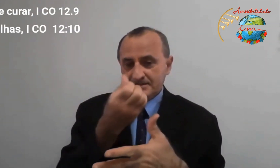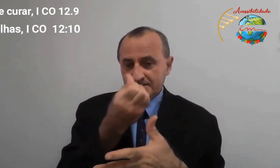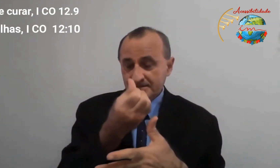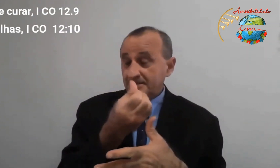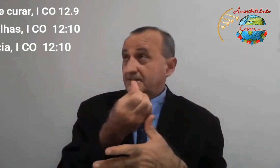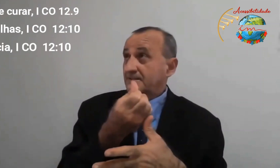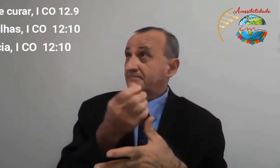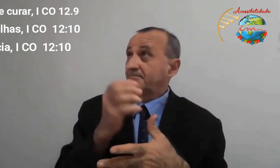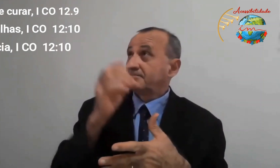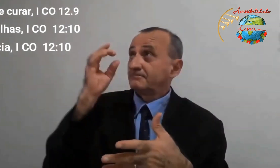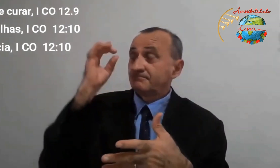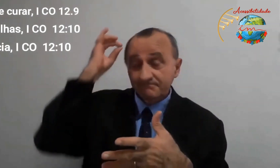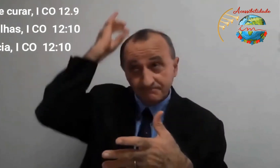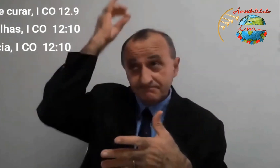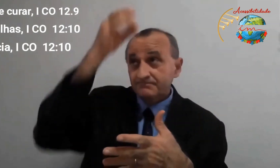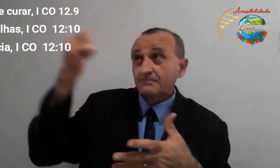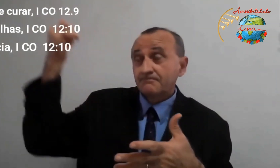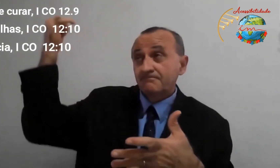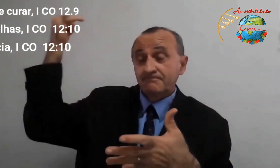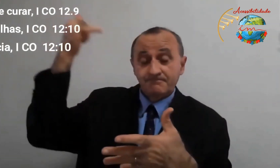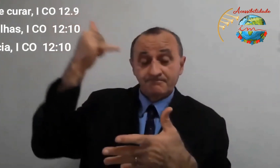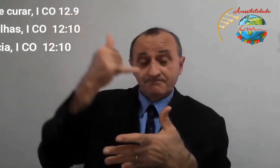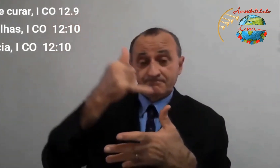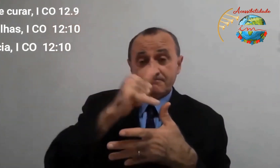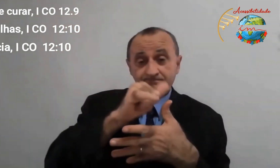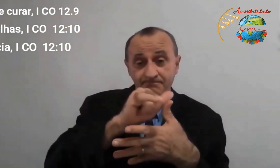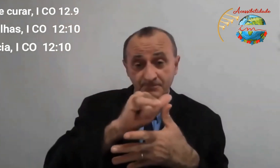Sexto dom, profecia.